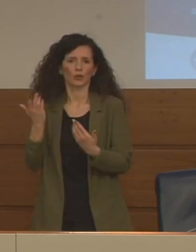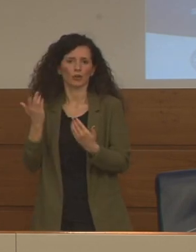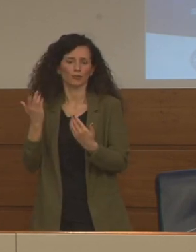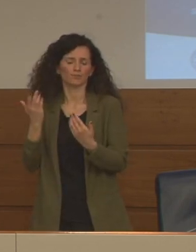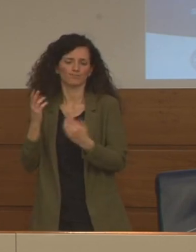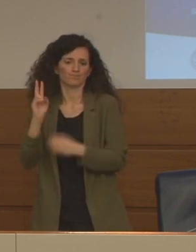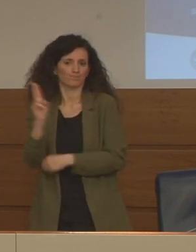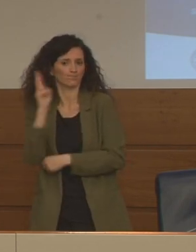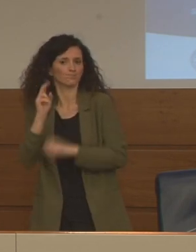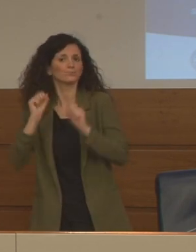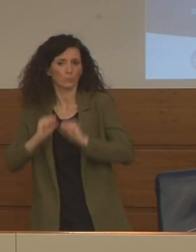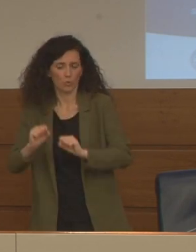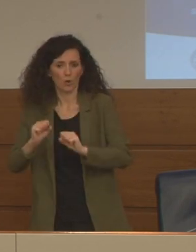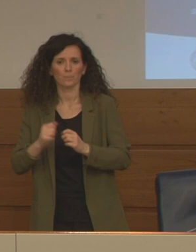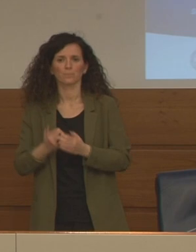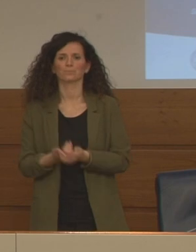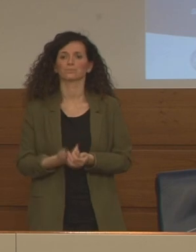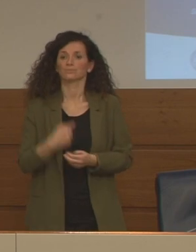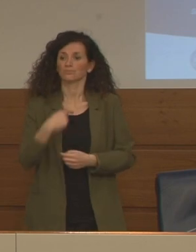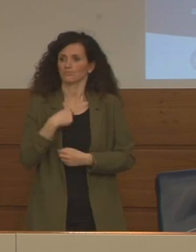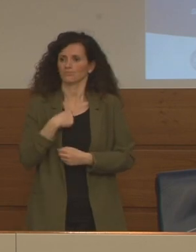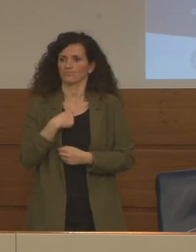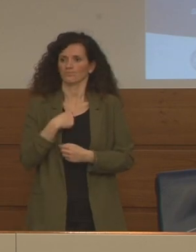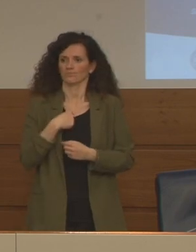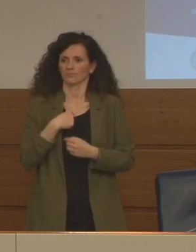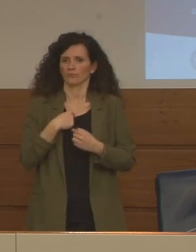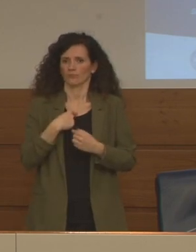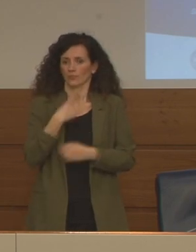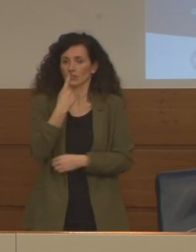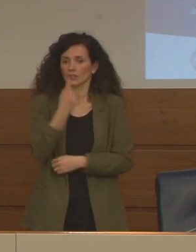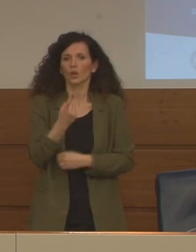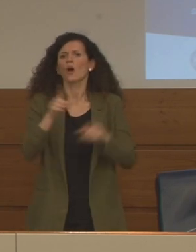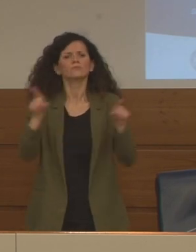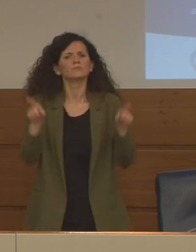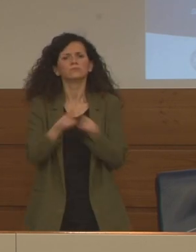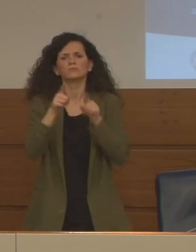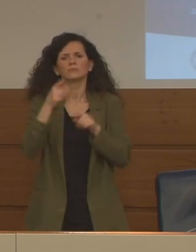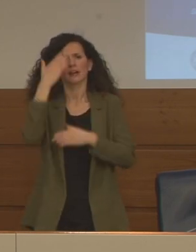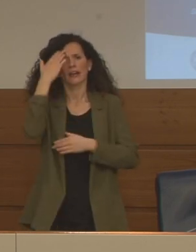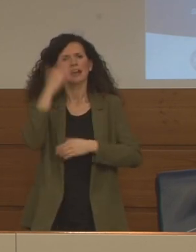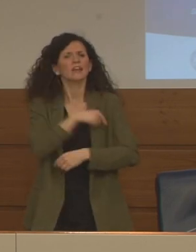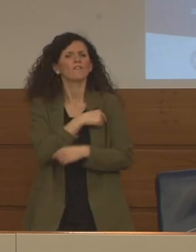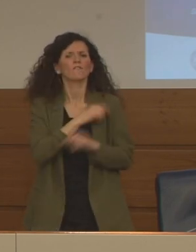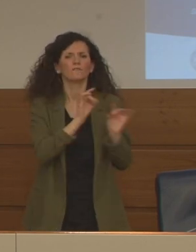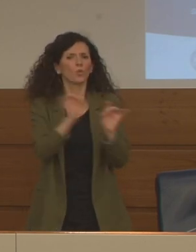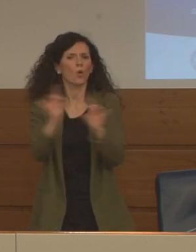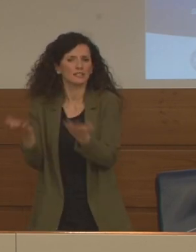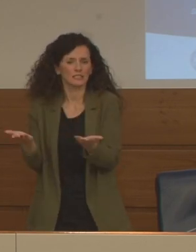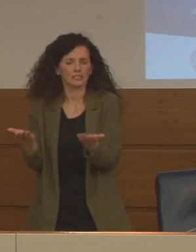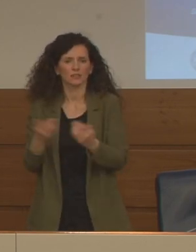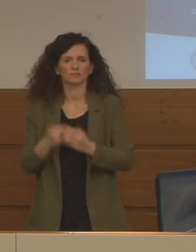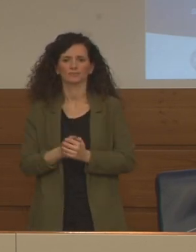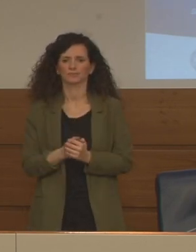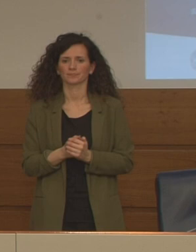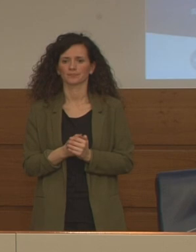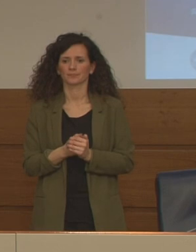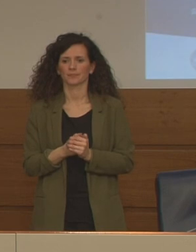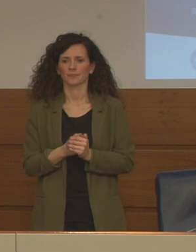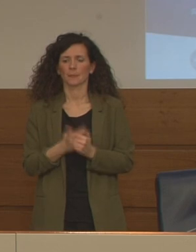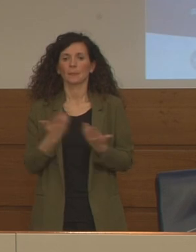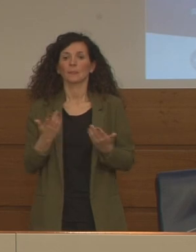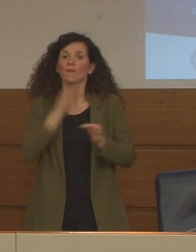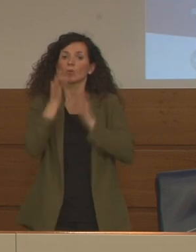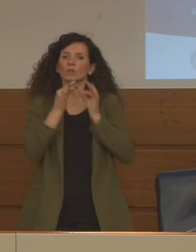ora quando io dico e di riporto e questo lo abbiamo visto anche per l'influenza il che non vuol dire che le